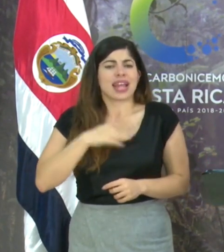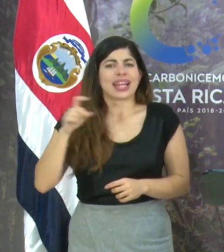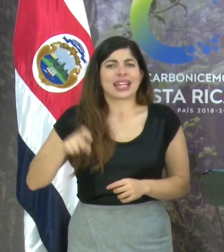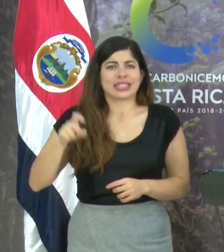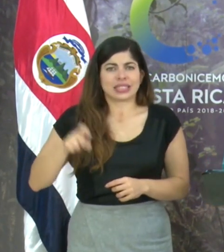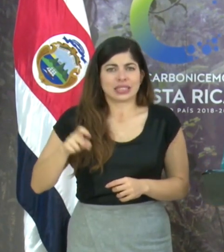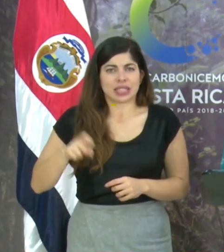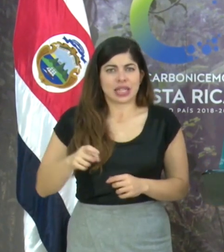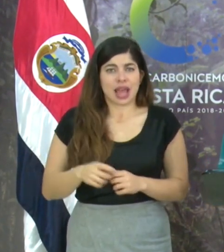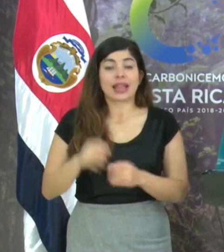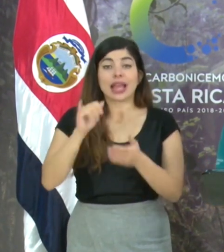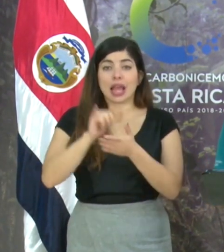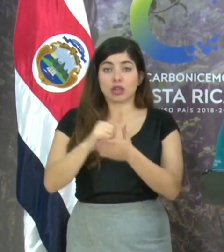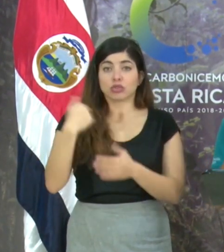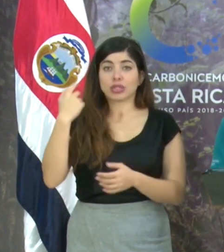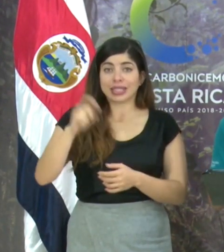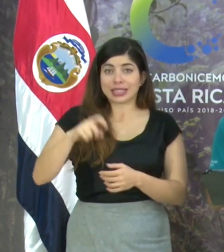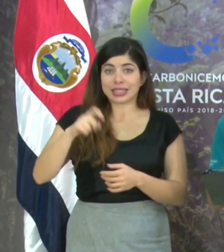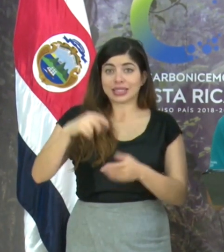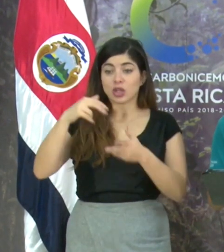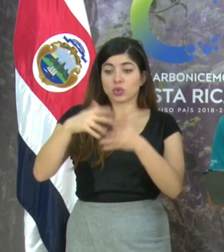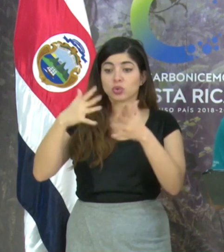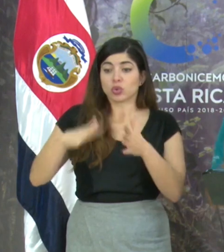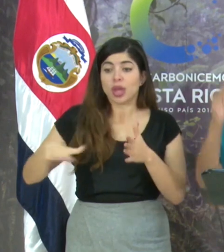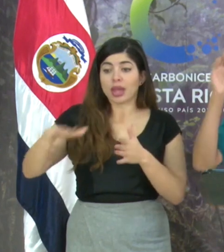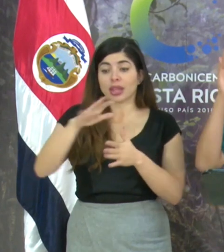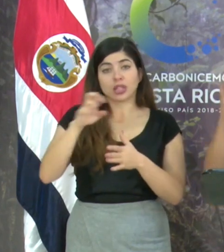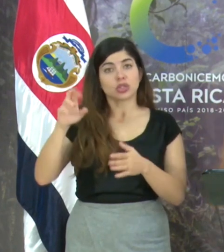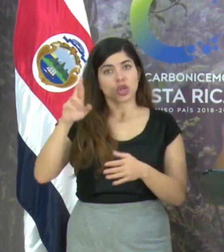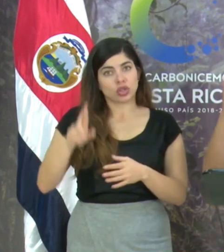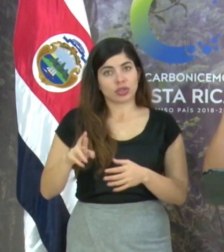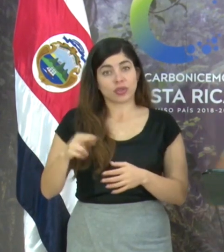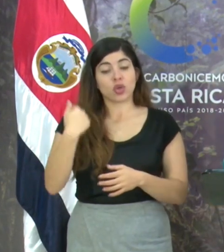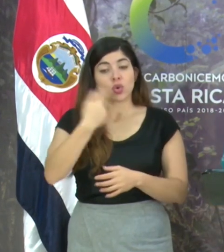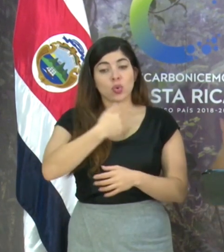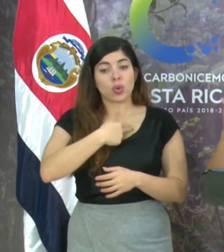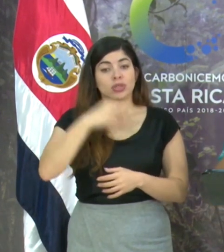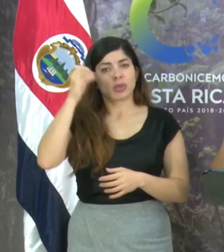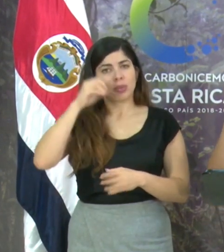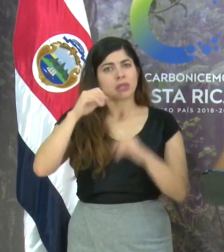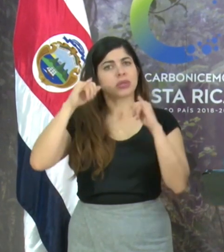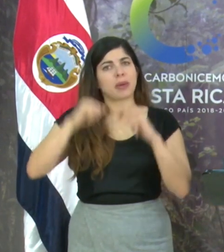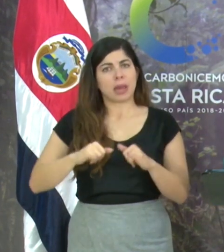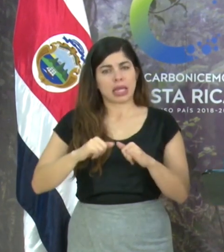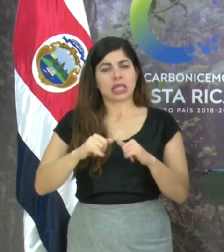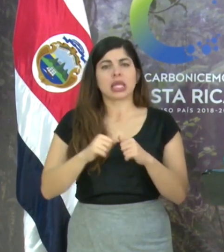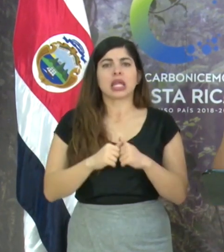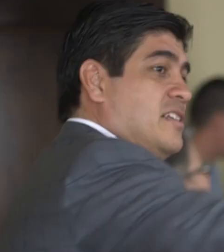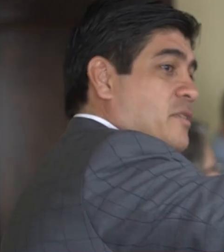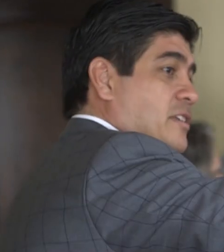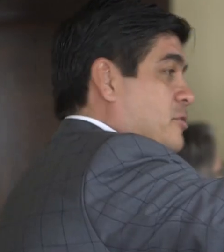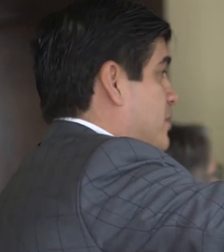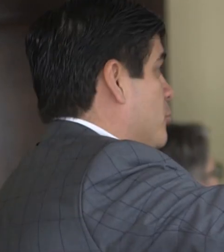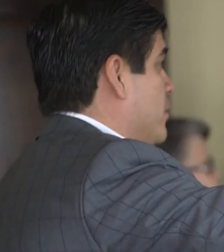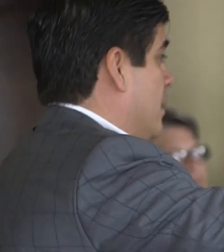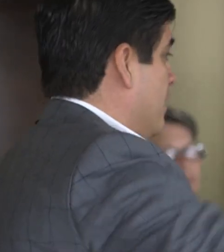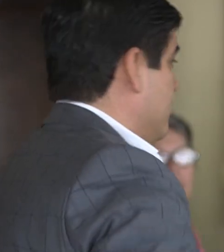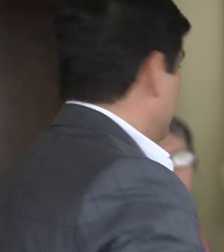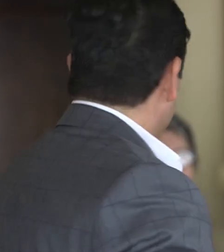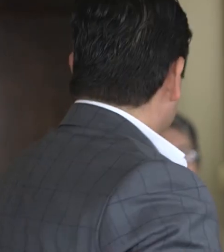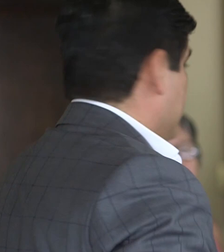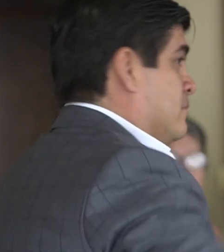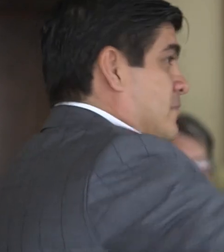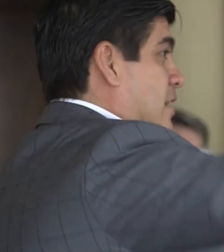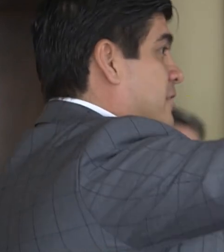necesidades? Eso es lo que necesita el estudiantado de Costa Rica y nuestra posición se mantiene en pie. Nosotros queremos la